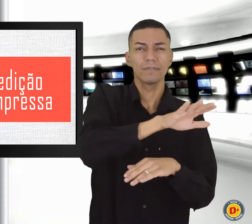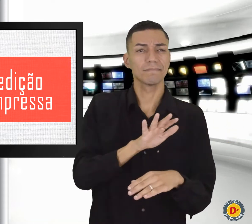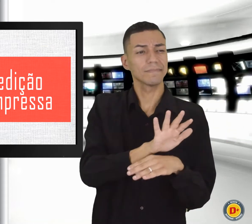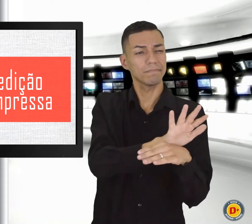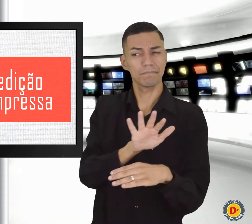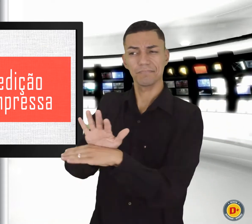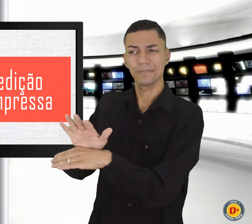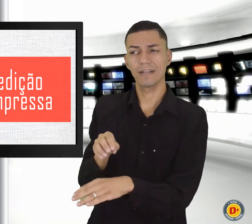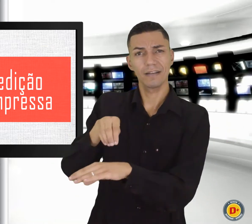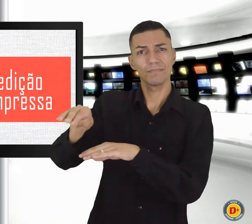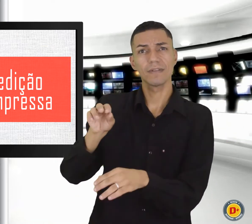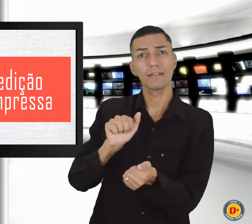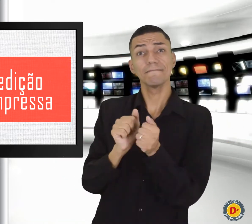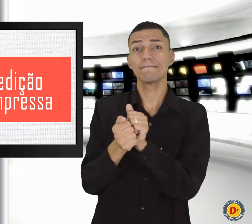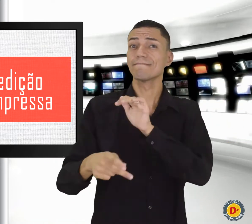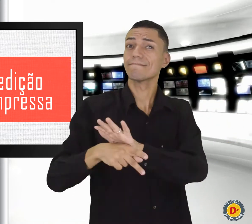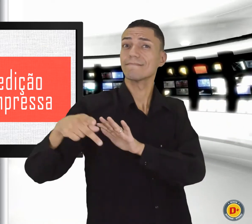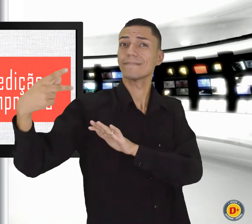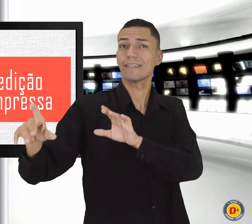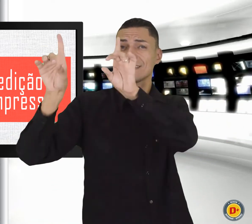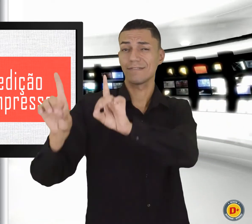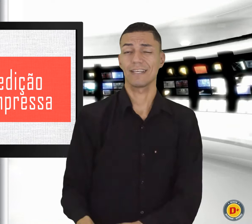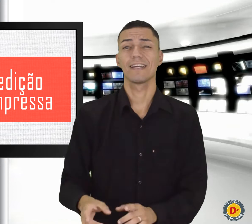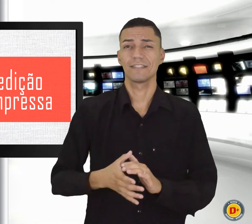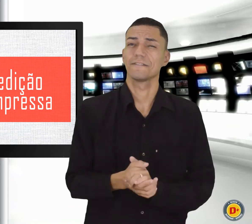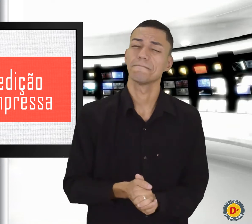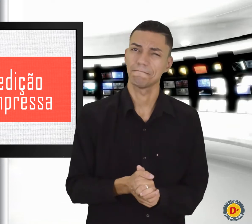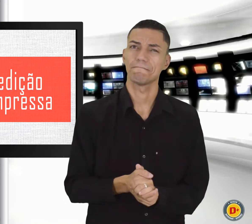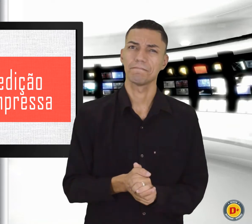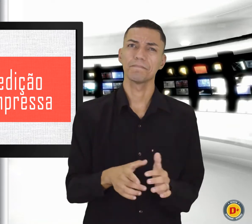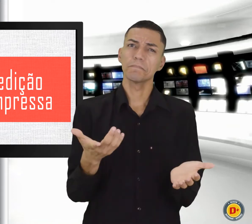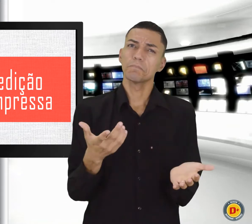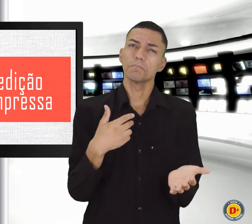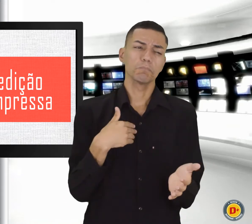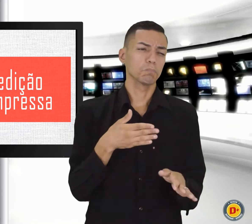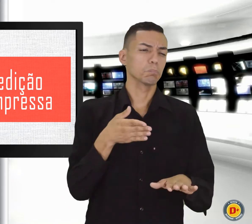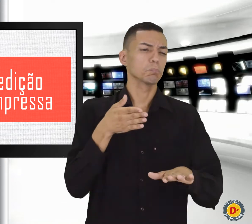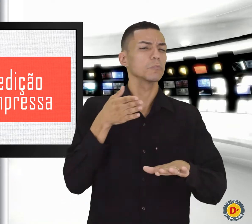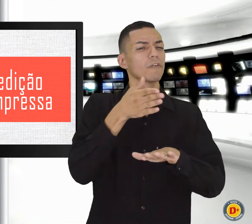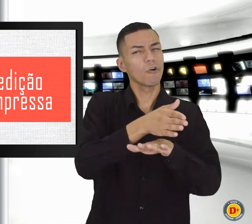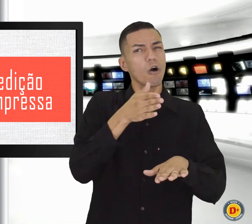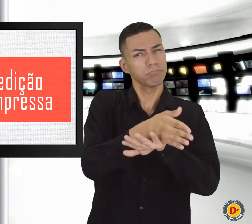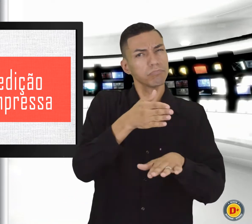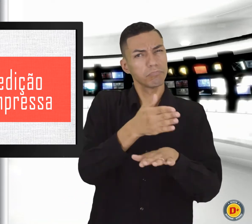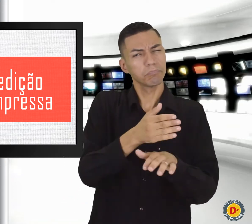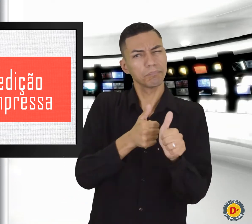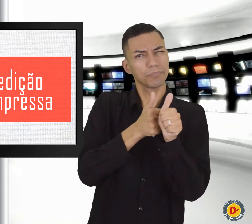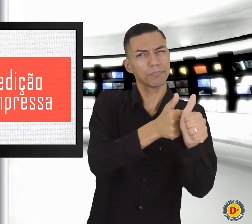O preparador fica em definitivo ou aos poucos vai deixando a função de acordo com a